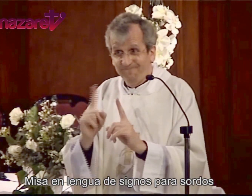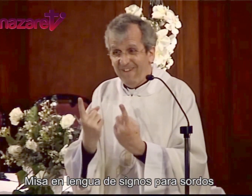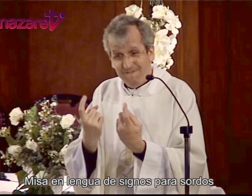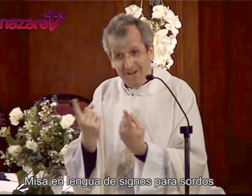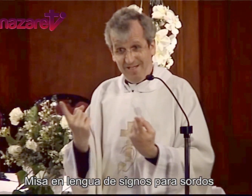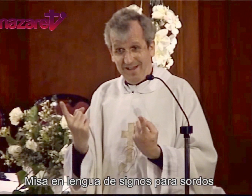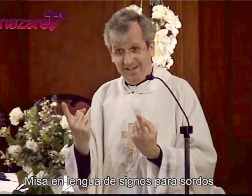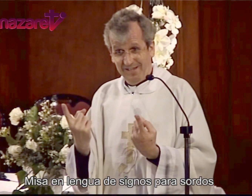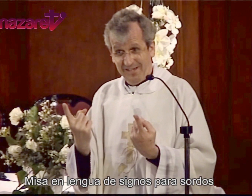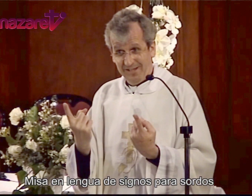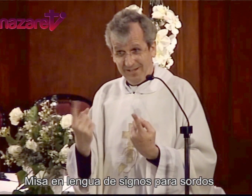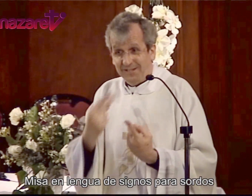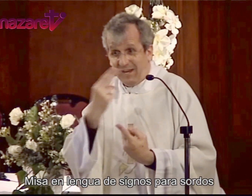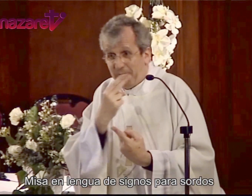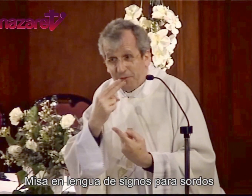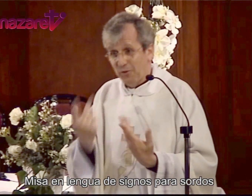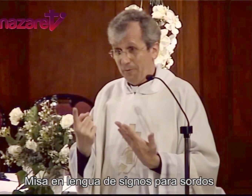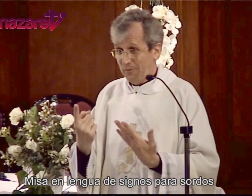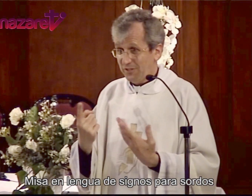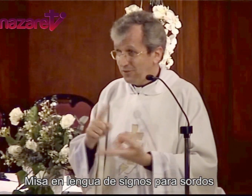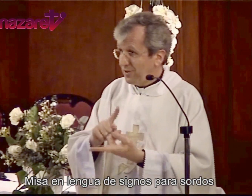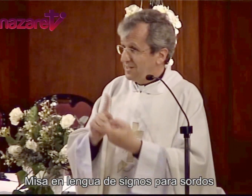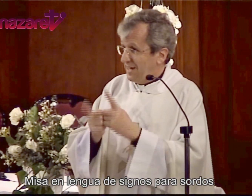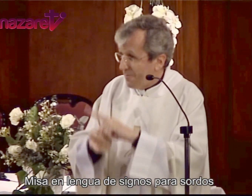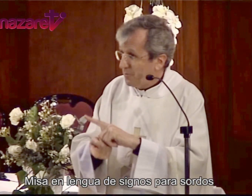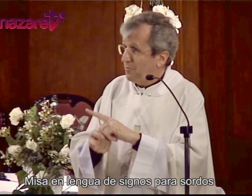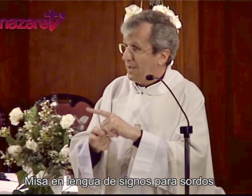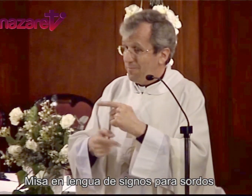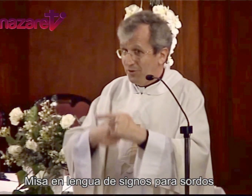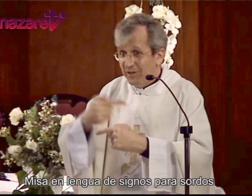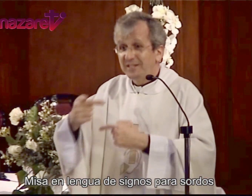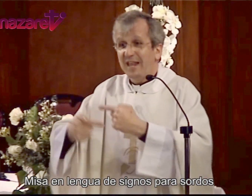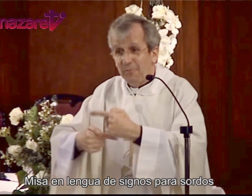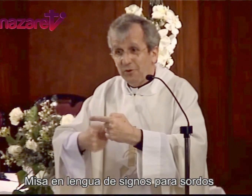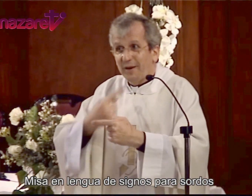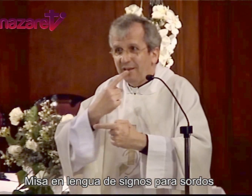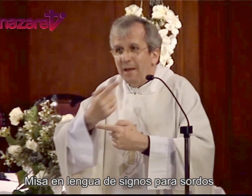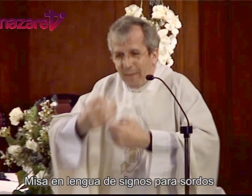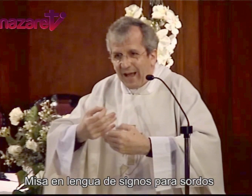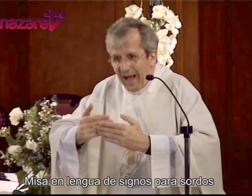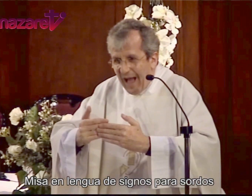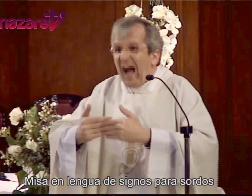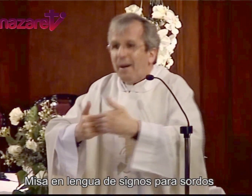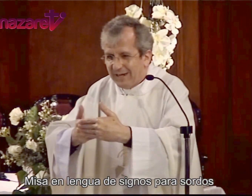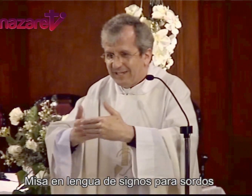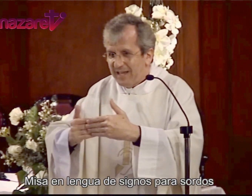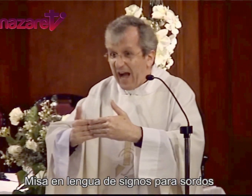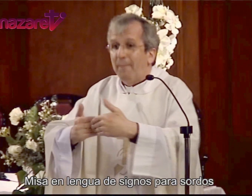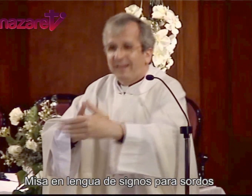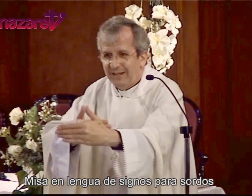Falta Sería motivo De propósito Sería motivo De cambio Sería motivo Para decir Venga A ver si A partir